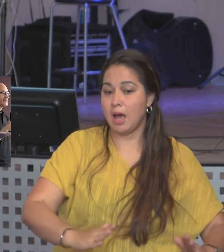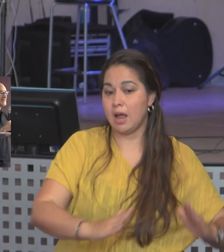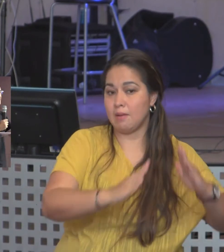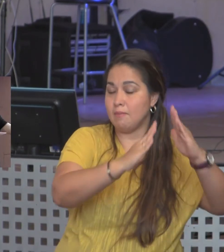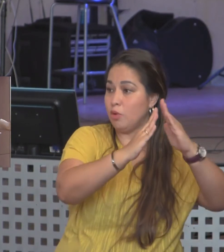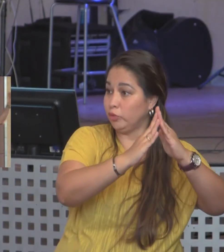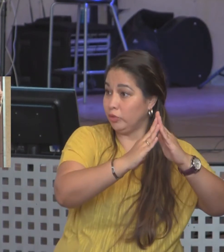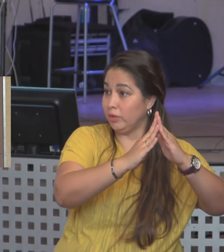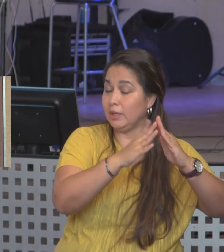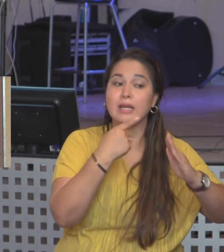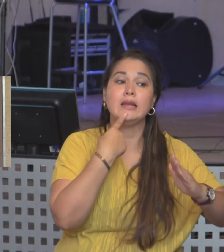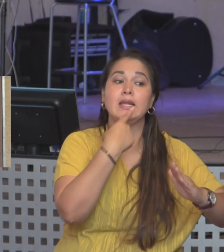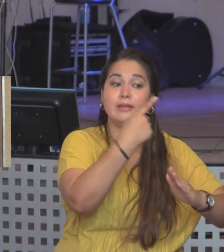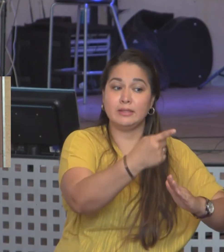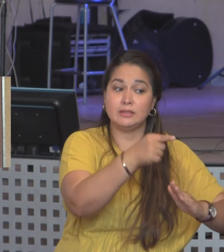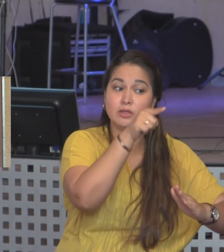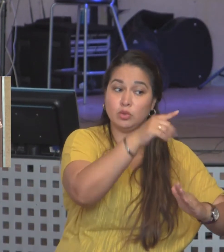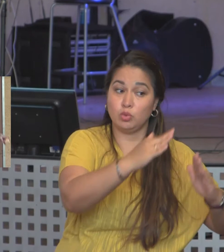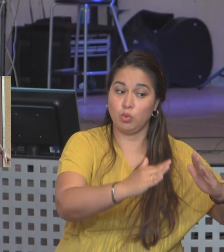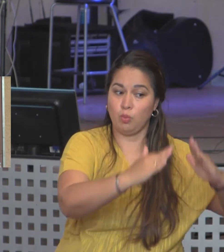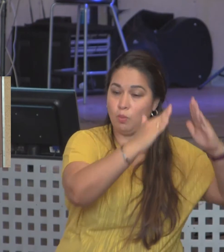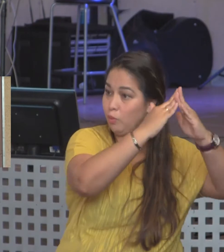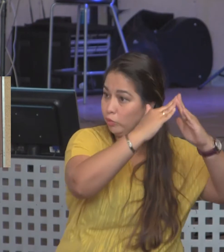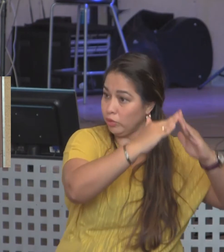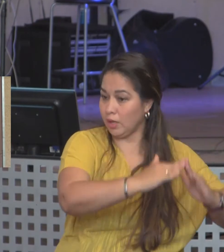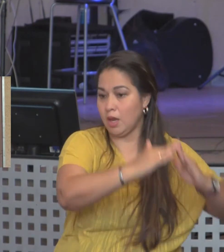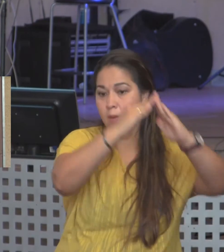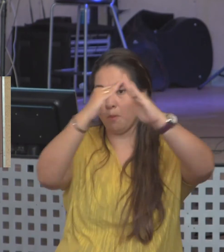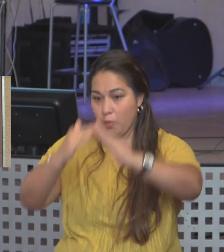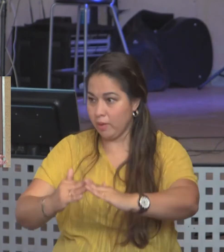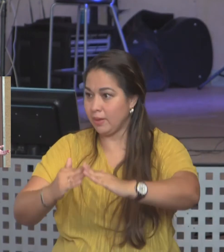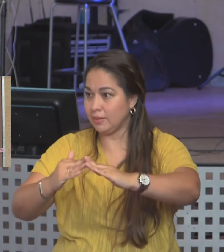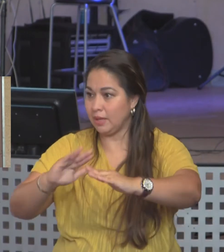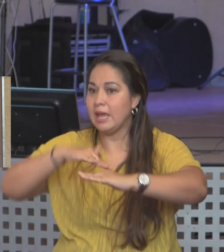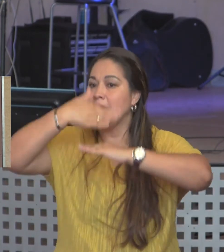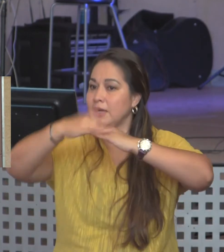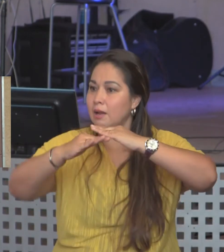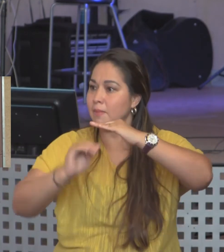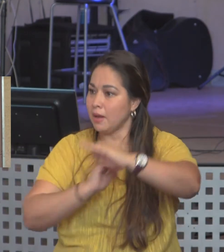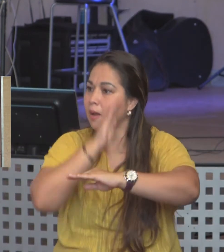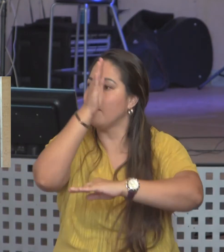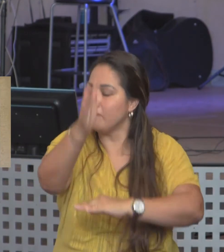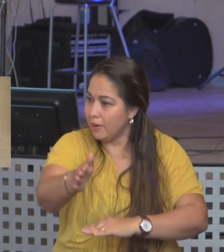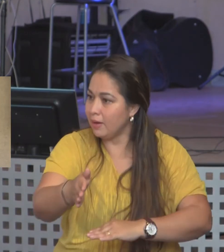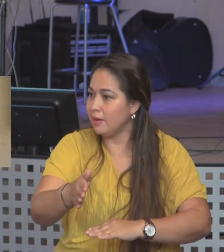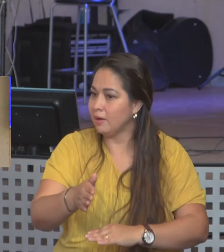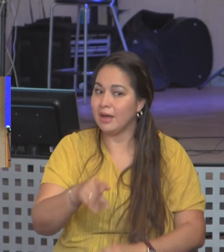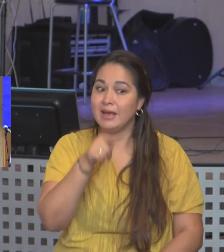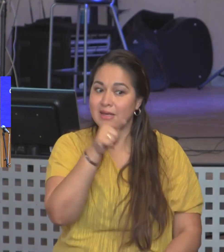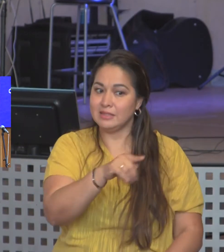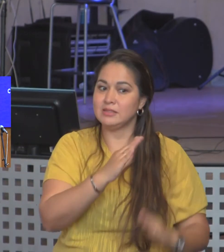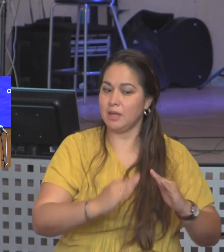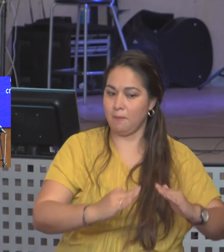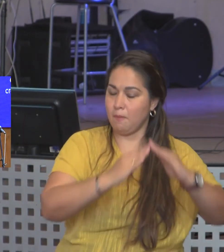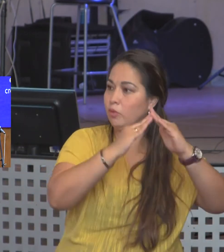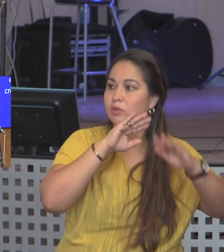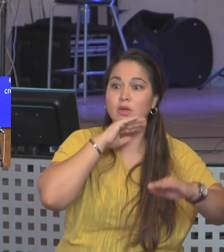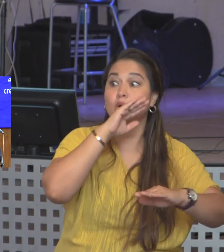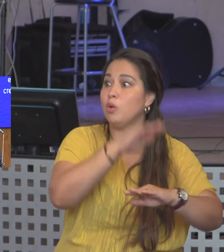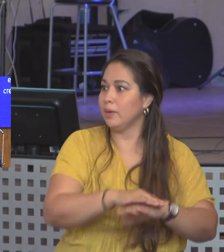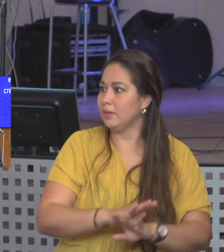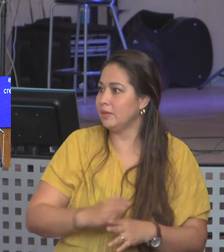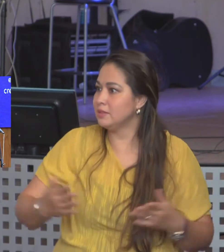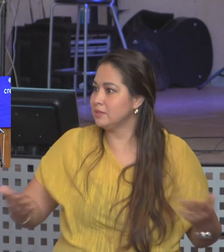aquí y échate en el mar, os obedecerá. Pero ¿dónde están los oídos del monte? El que